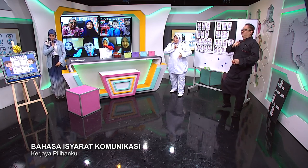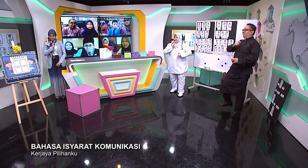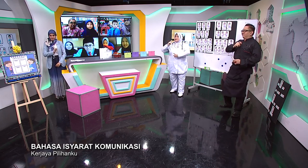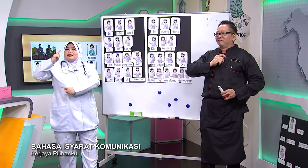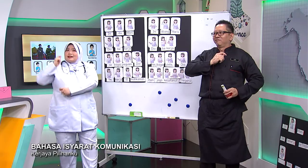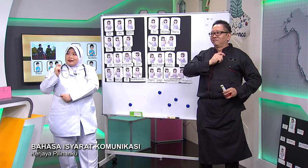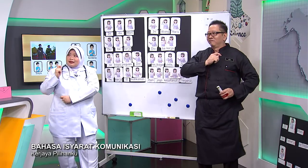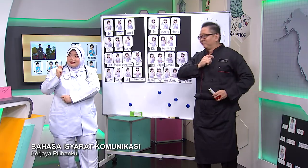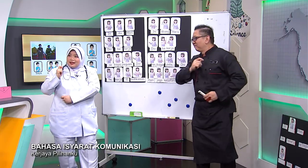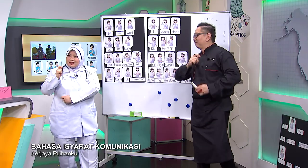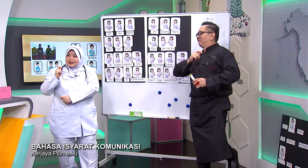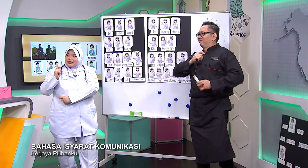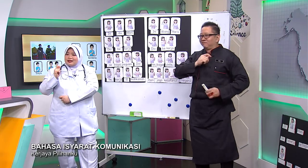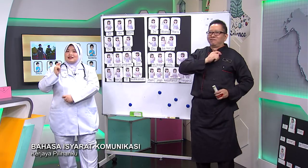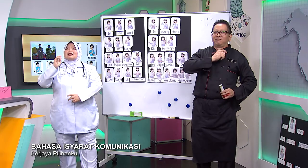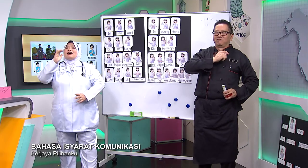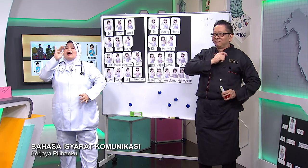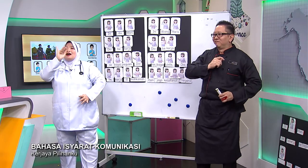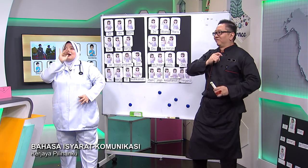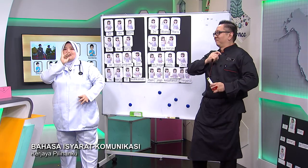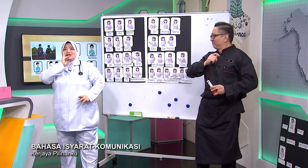Saya tentera.